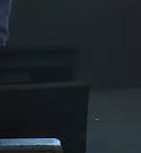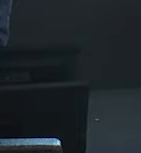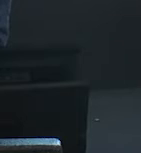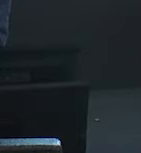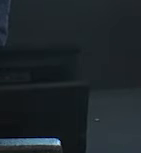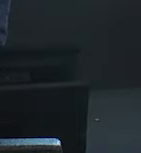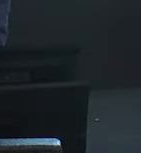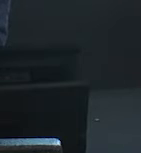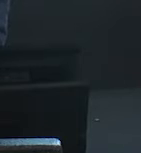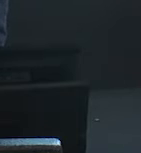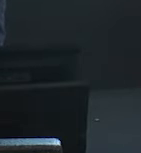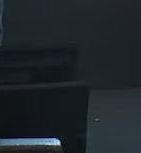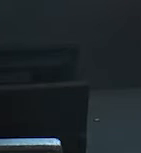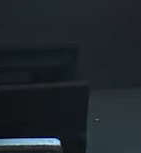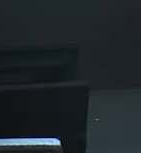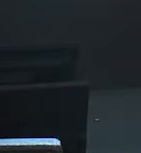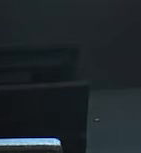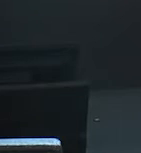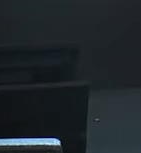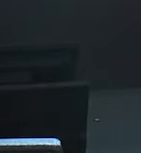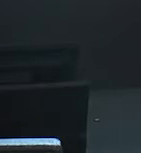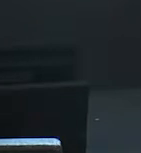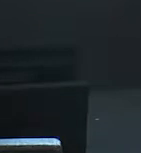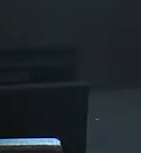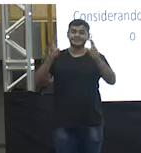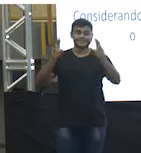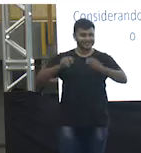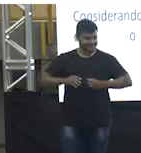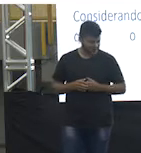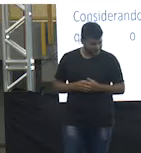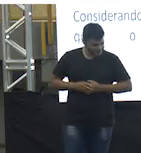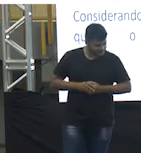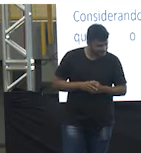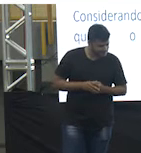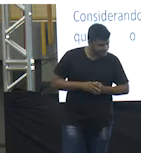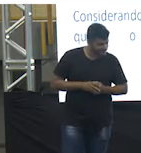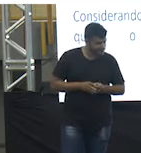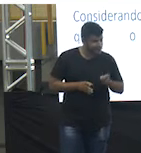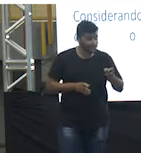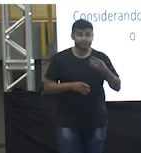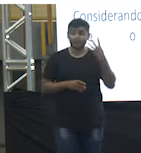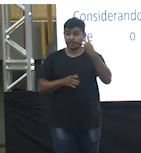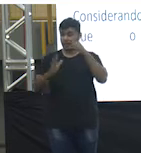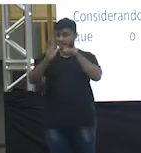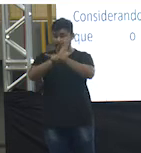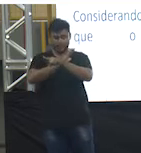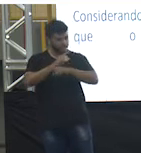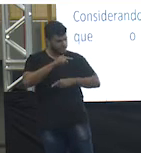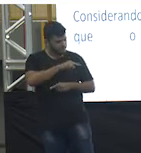hoje à noite promete. Vamos aqui, né? Um leitor encontra o seguinte anúncio entre os classificados de um jornal. Vila das